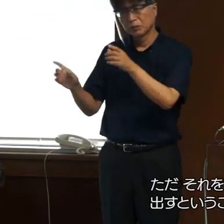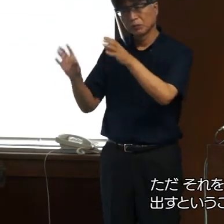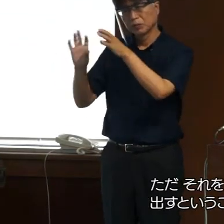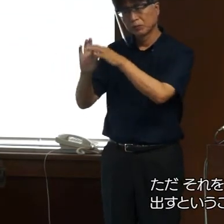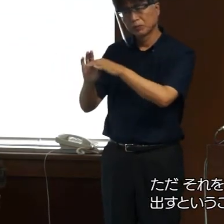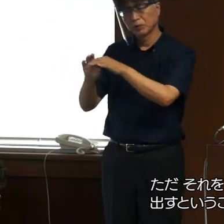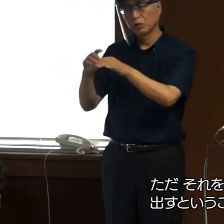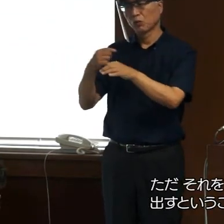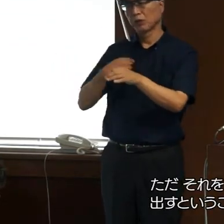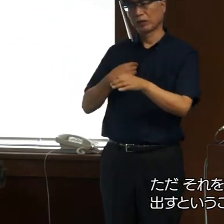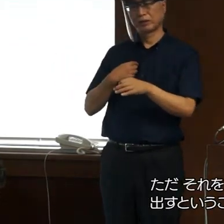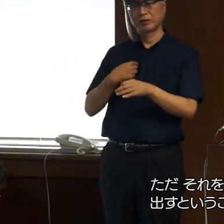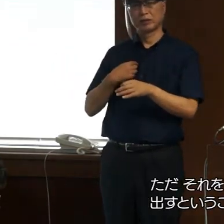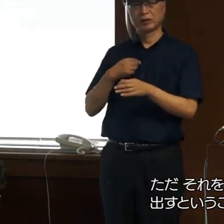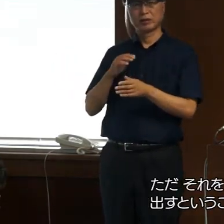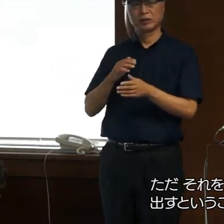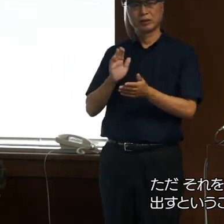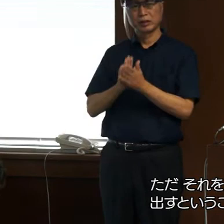ただそれを